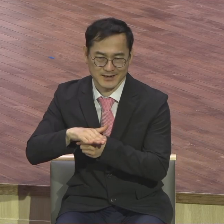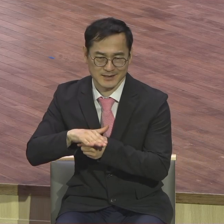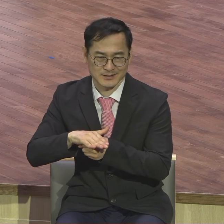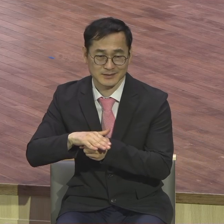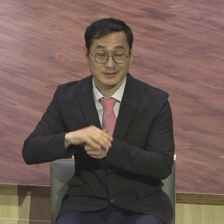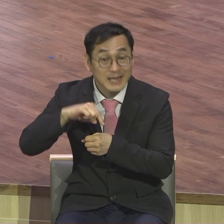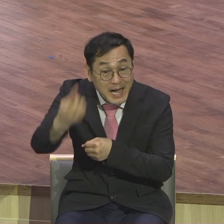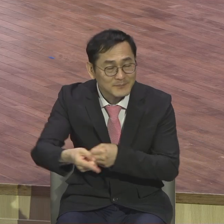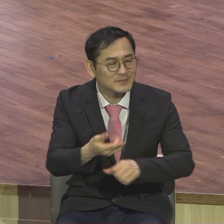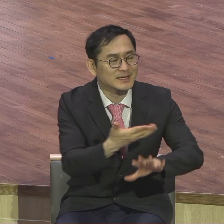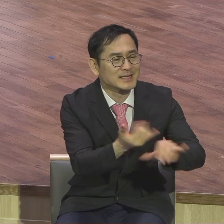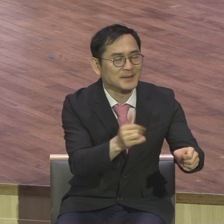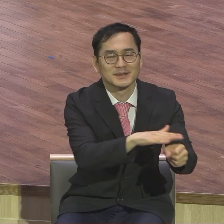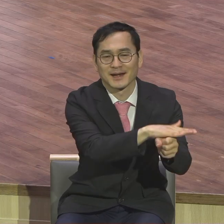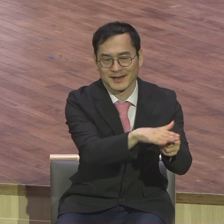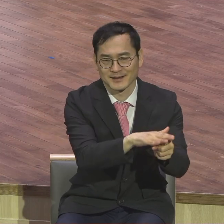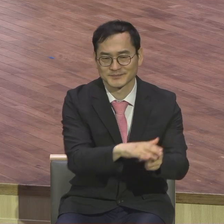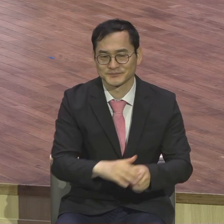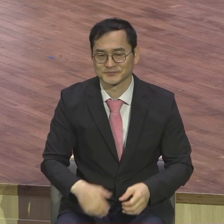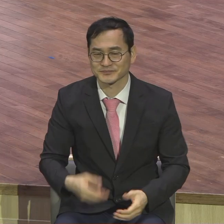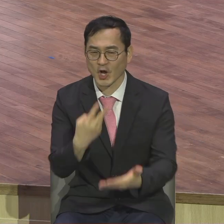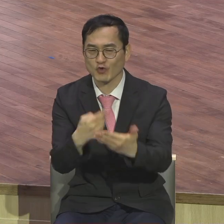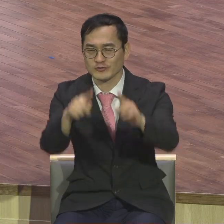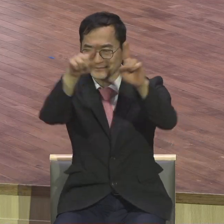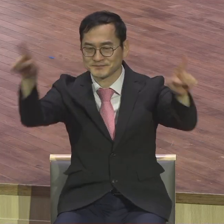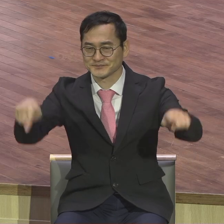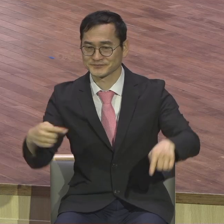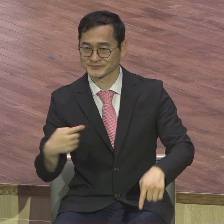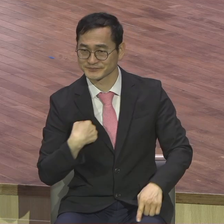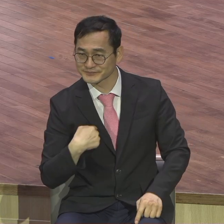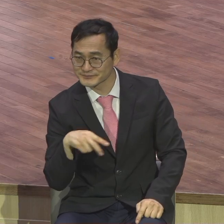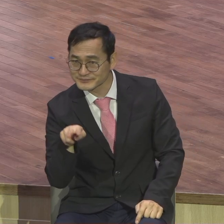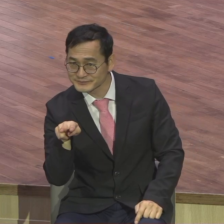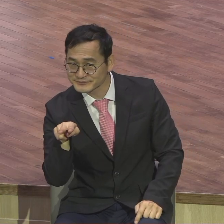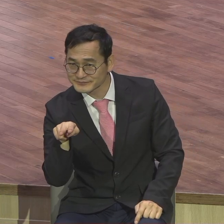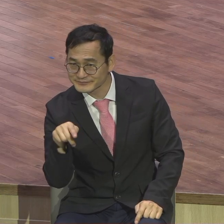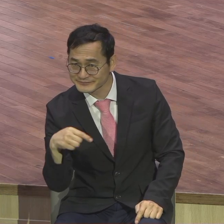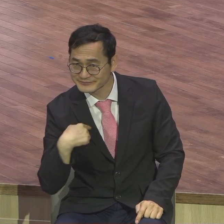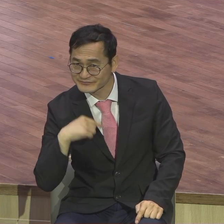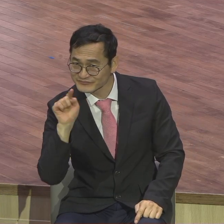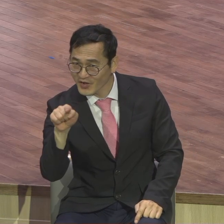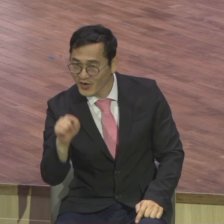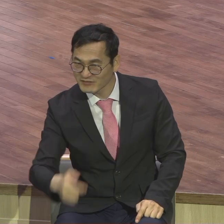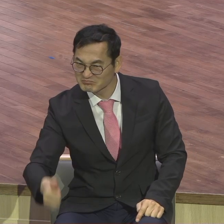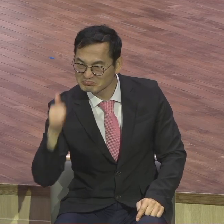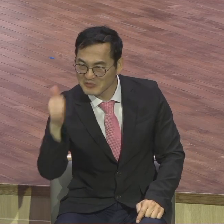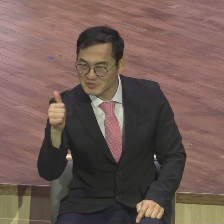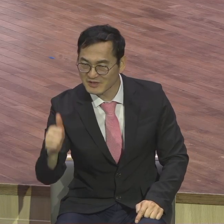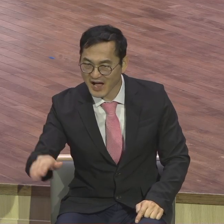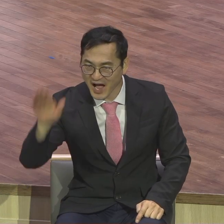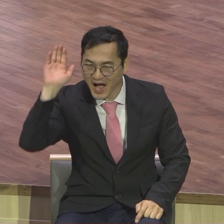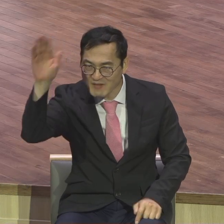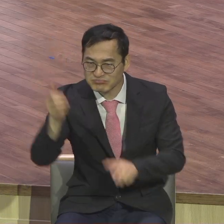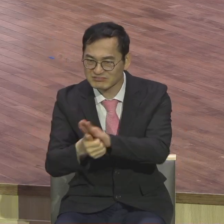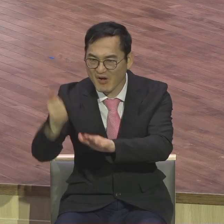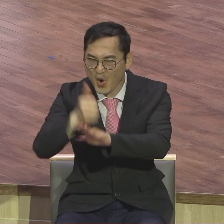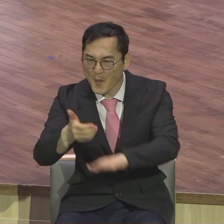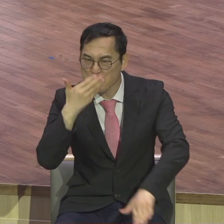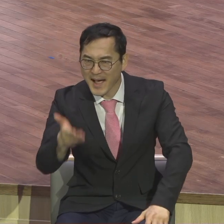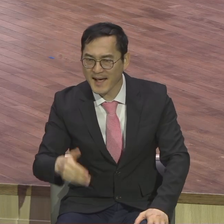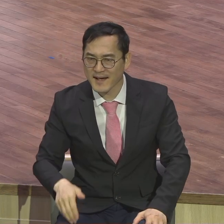너 참 사랑스러워. 너 멋있어. 너는 큰 용사가 될 거야. 아멘. 가진 거 아무것도 없고